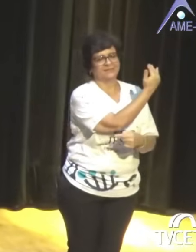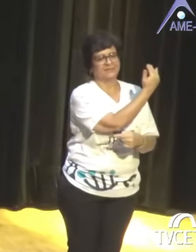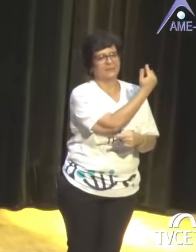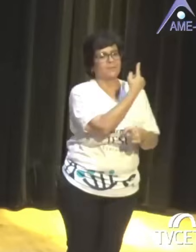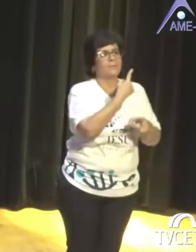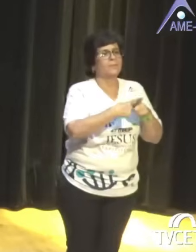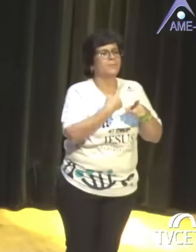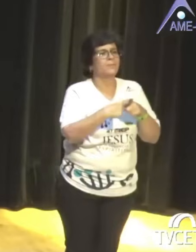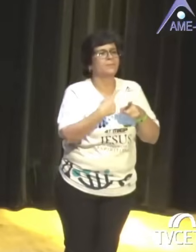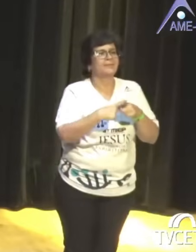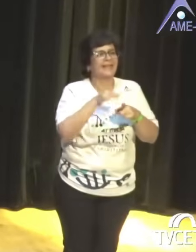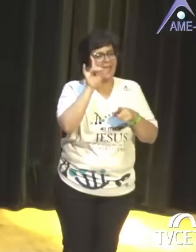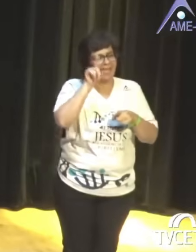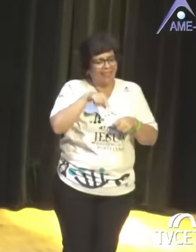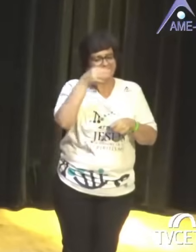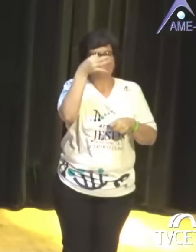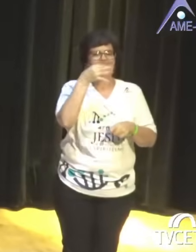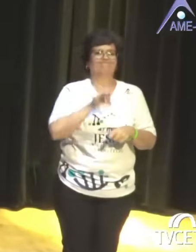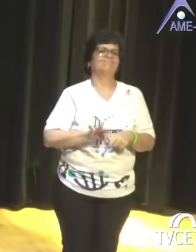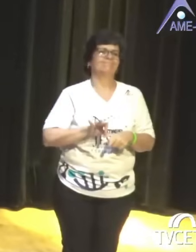porque uma coisa é